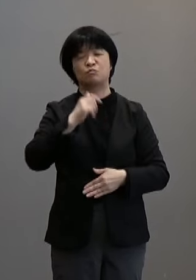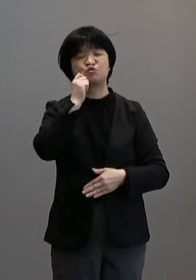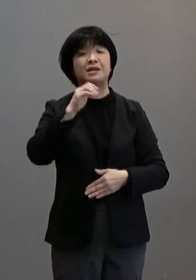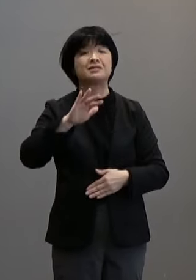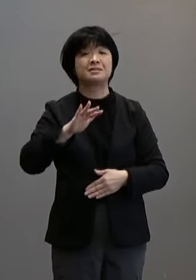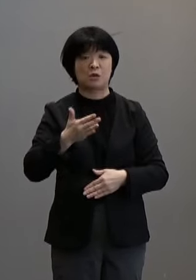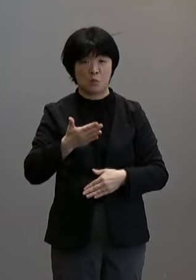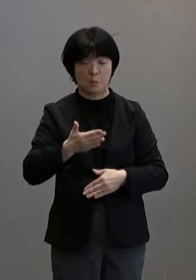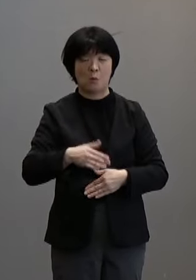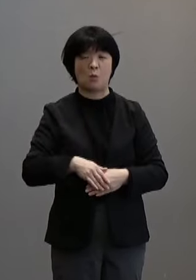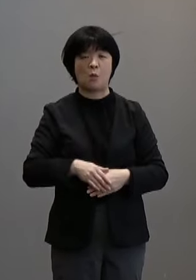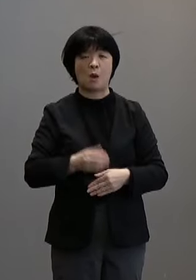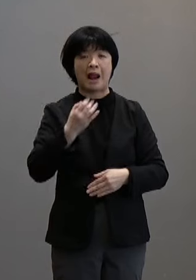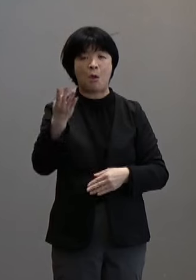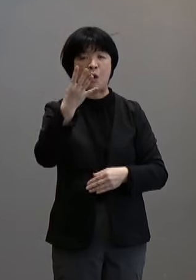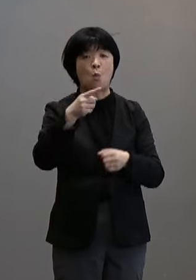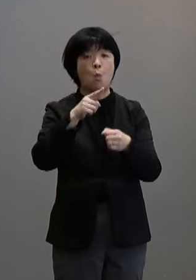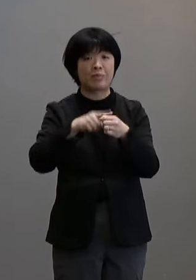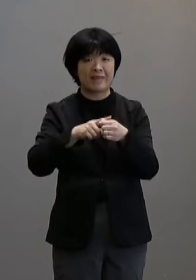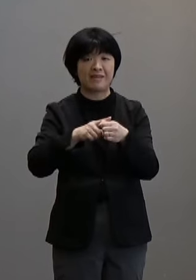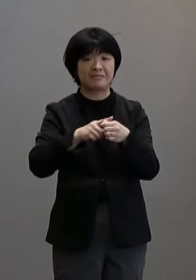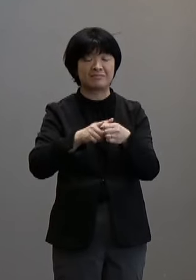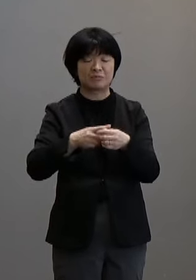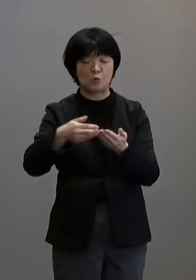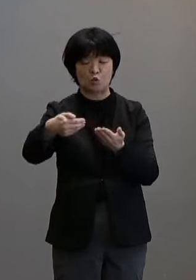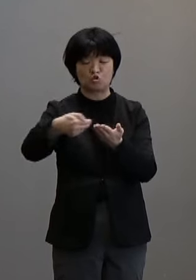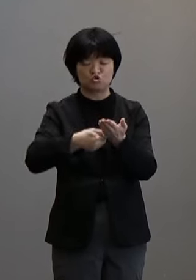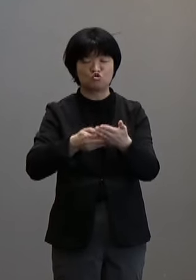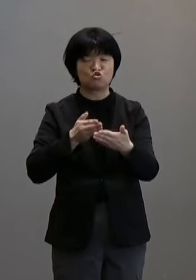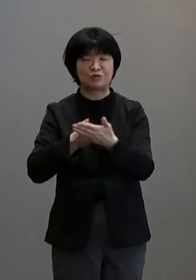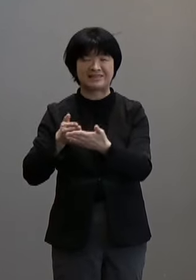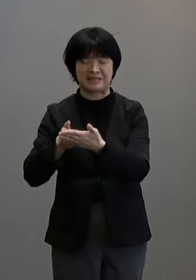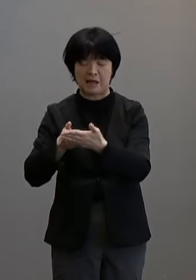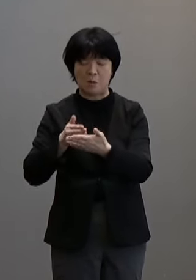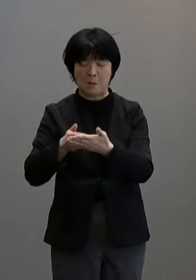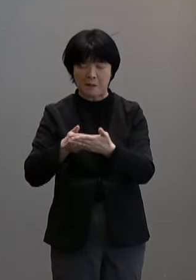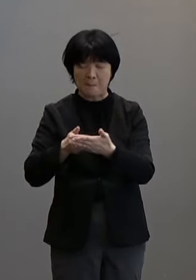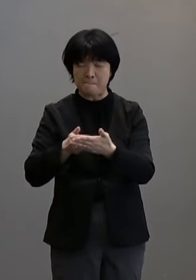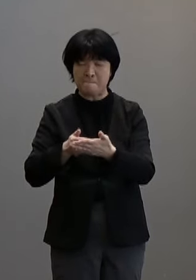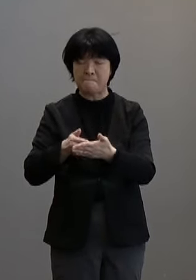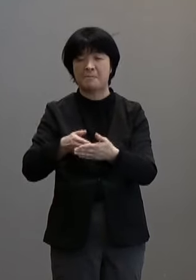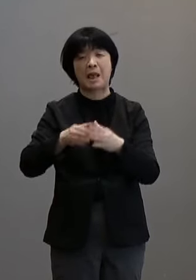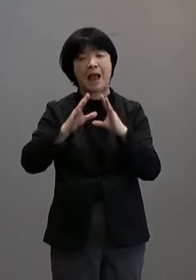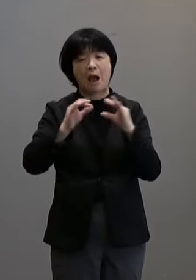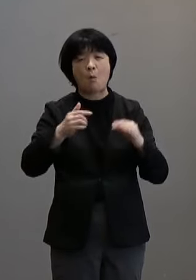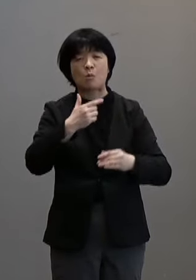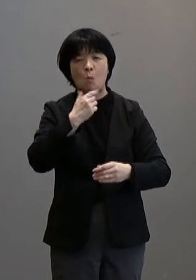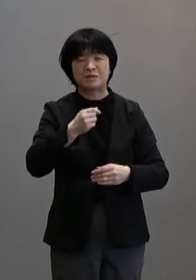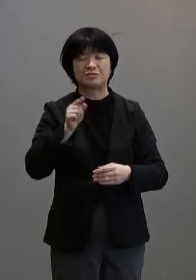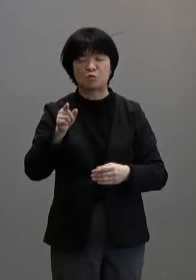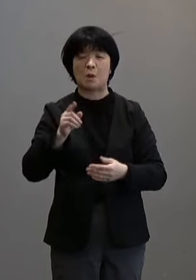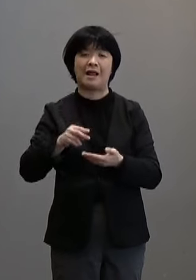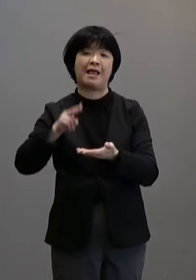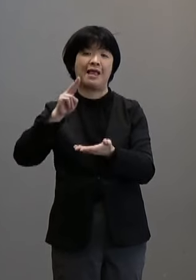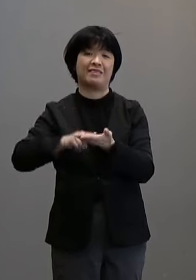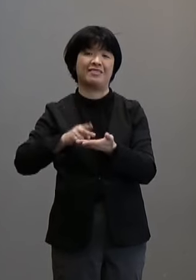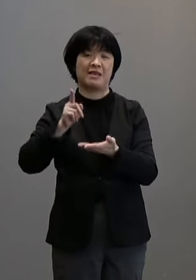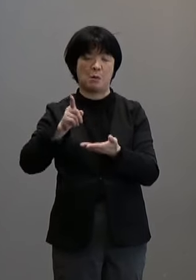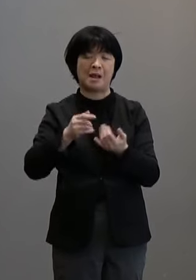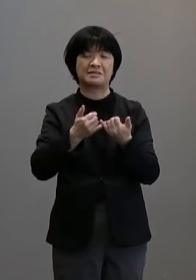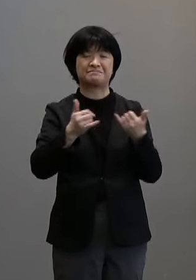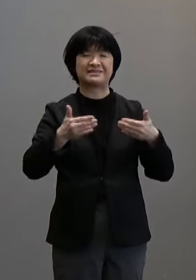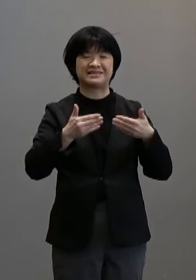その令和4年に輸入規制を緩和するその決定は現在の民進